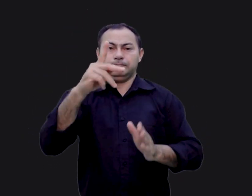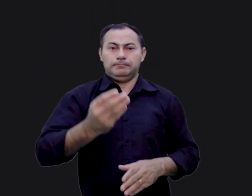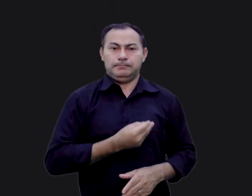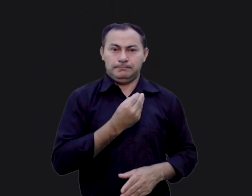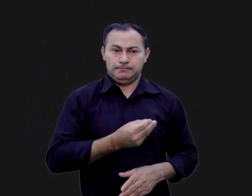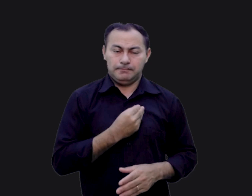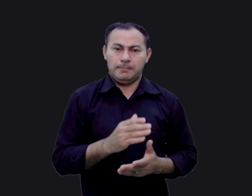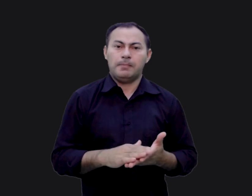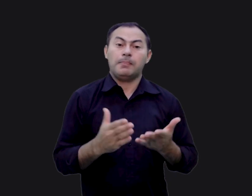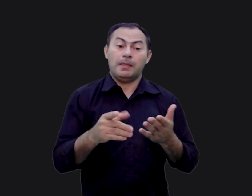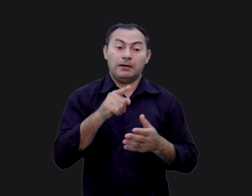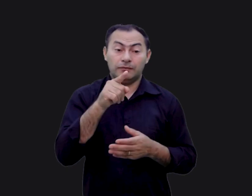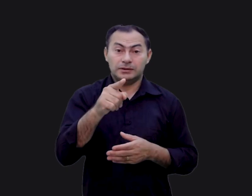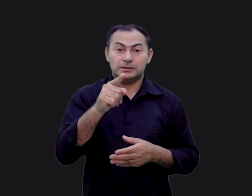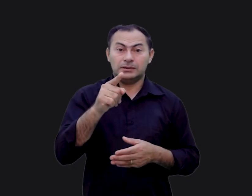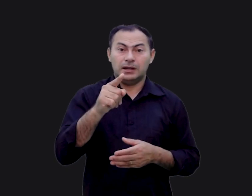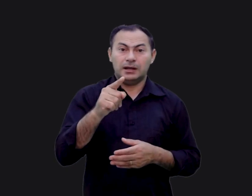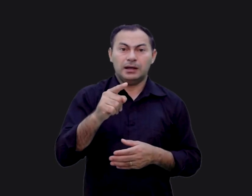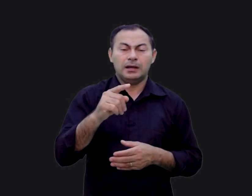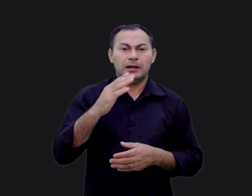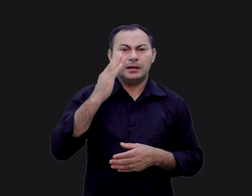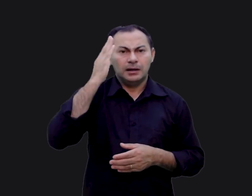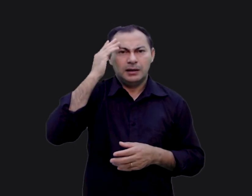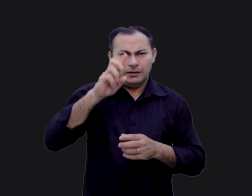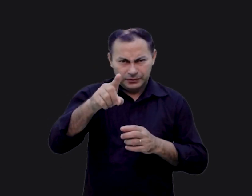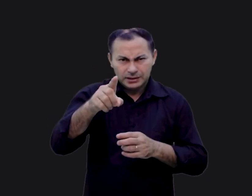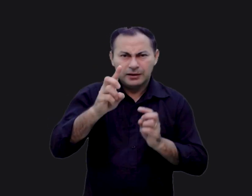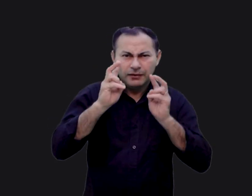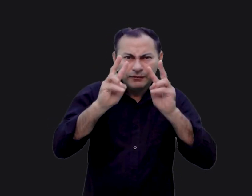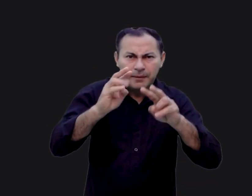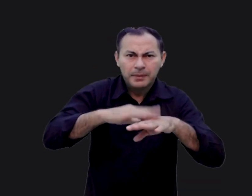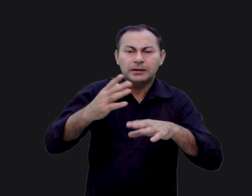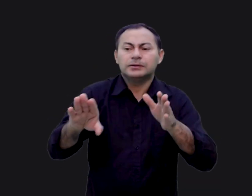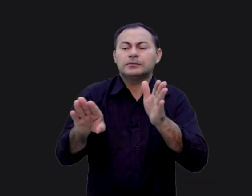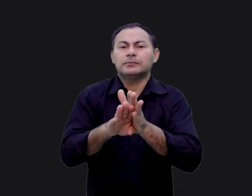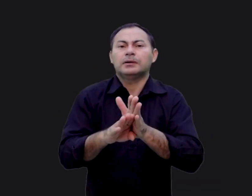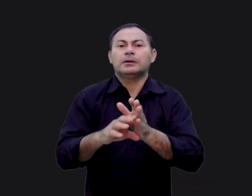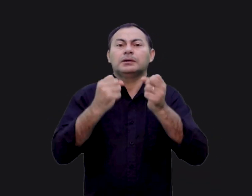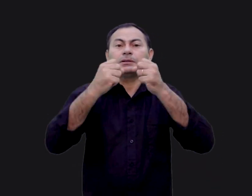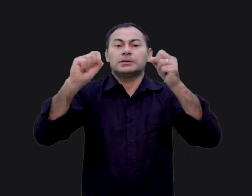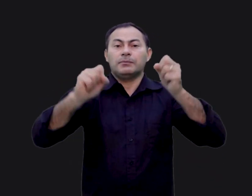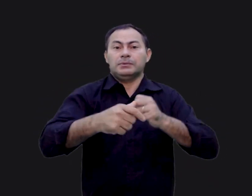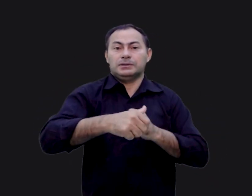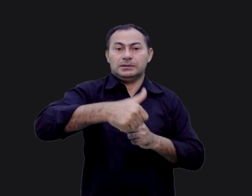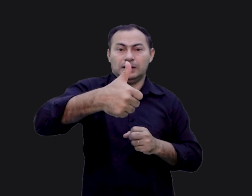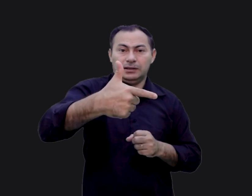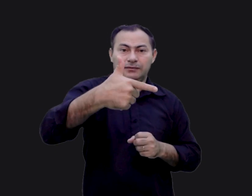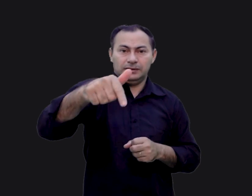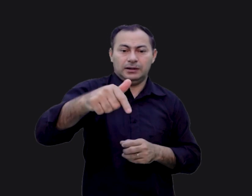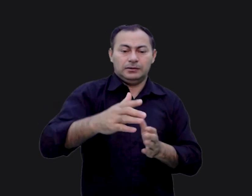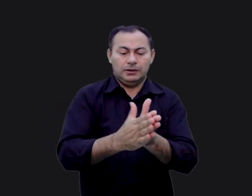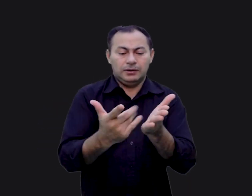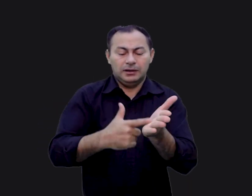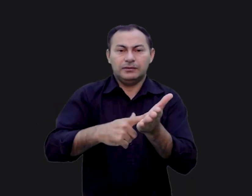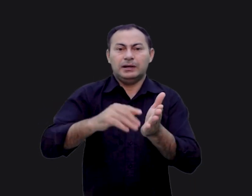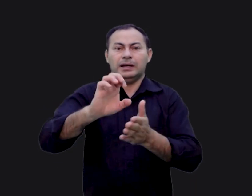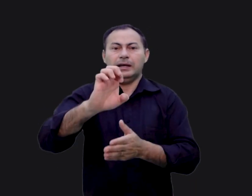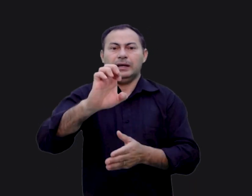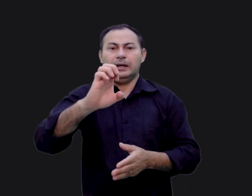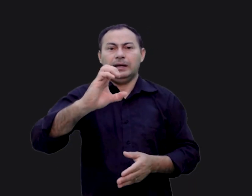toda a sua vida. Você ouvirá mais sobre esse assunto quando chegarmos ao Salmo 127 e ao livro de